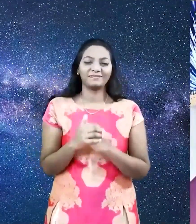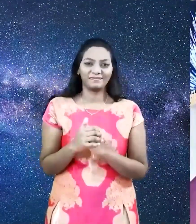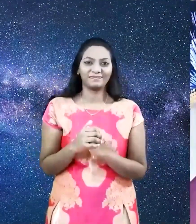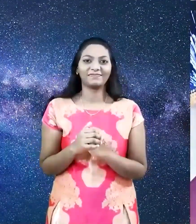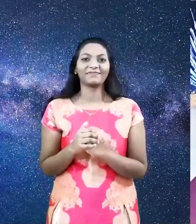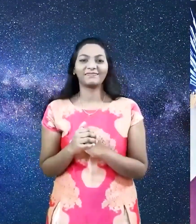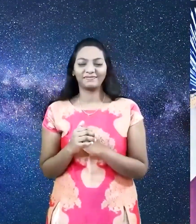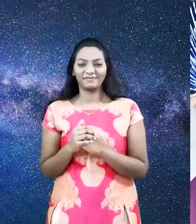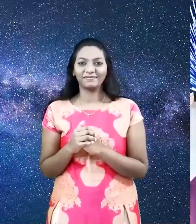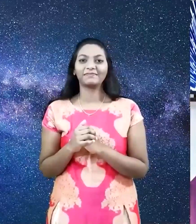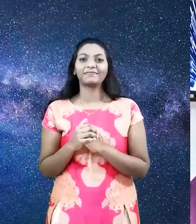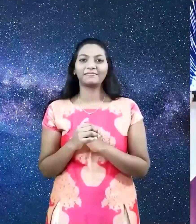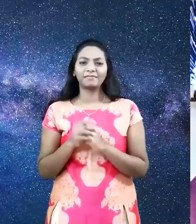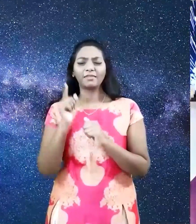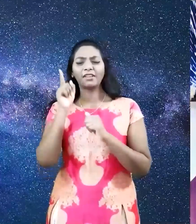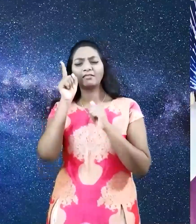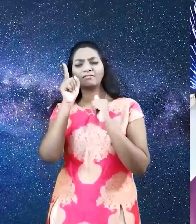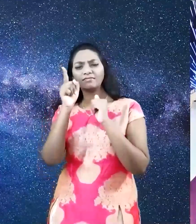सबसे